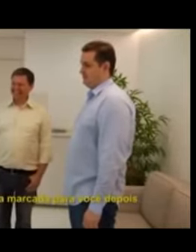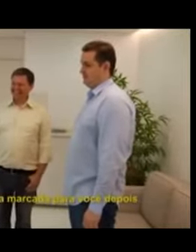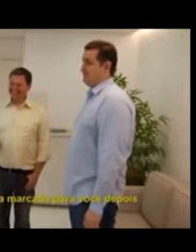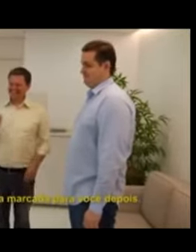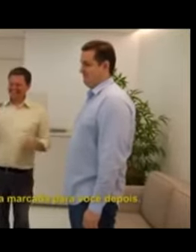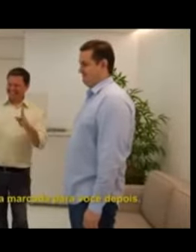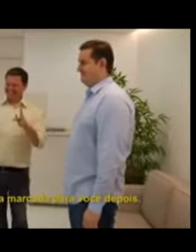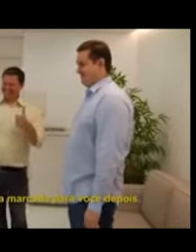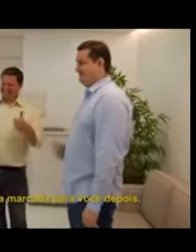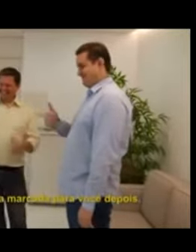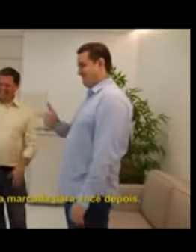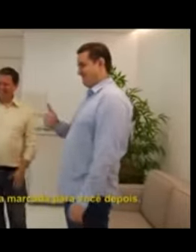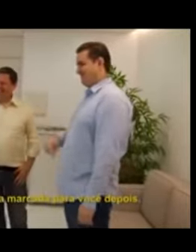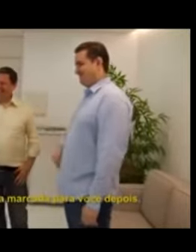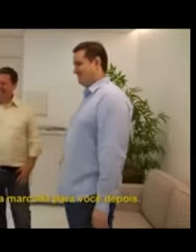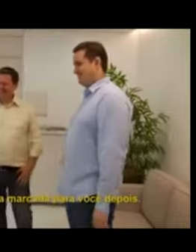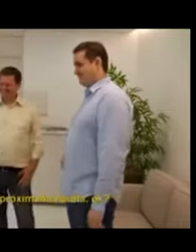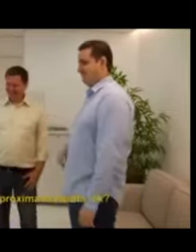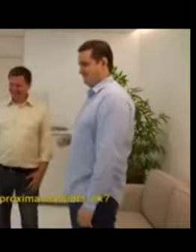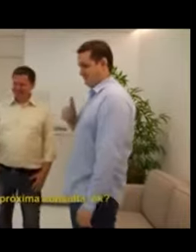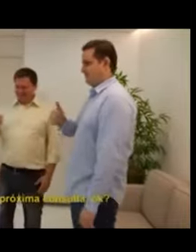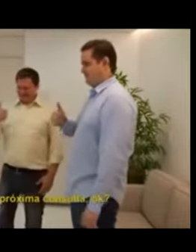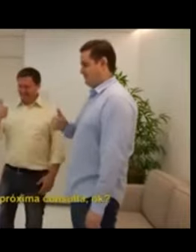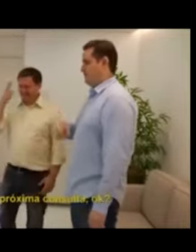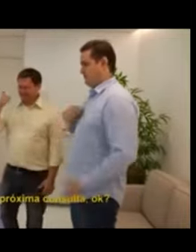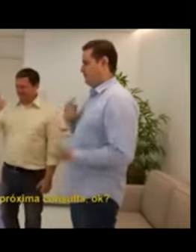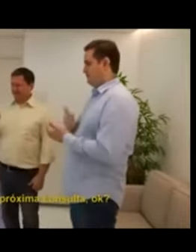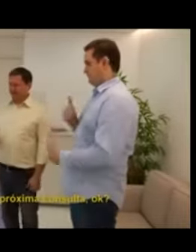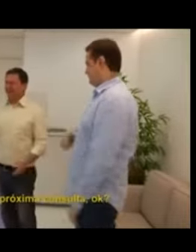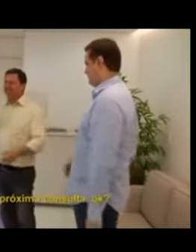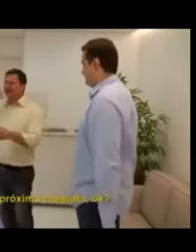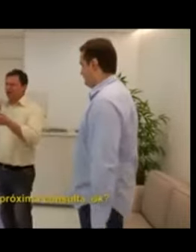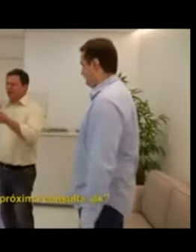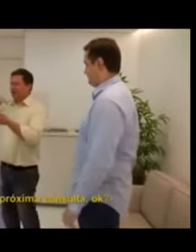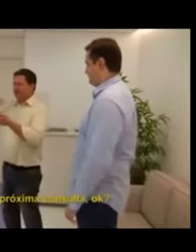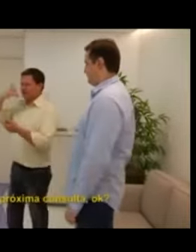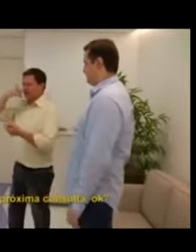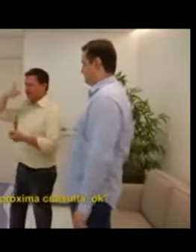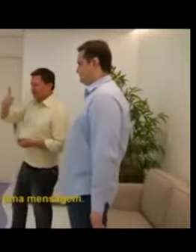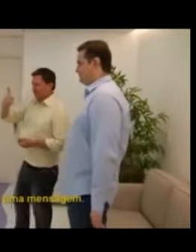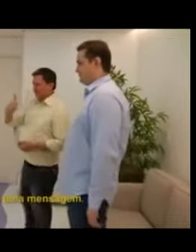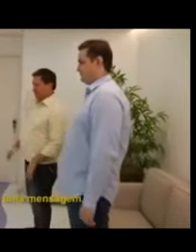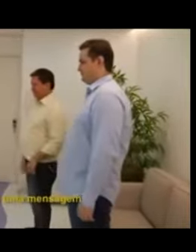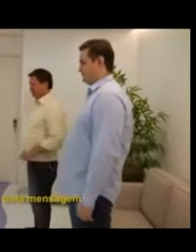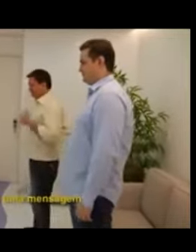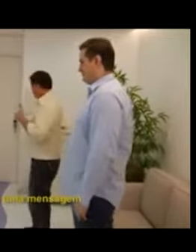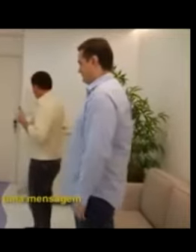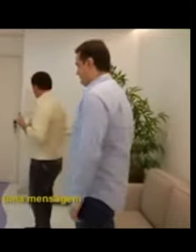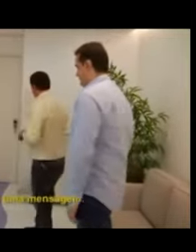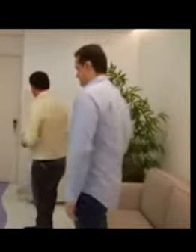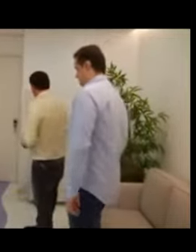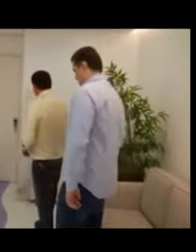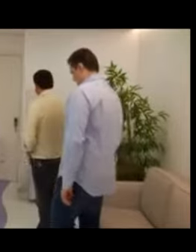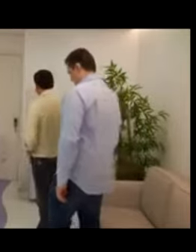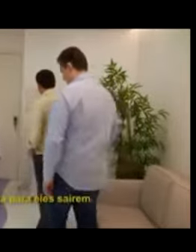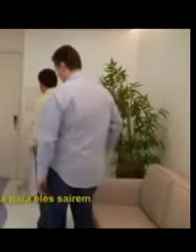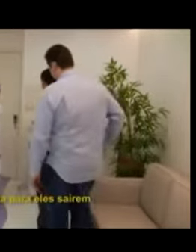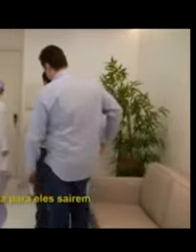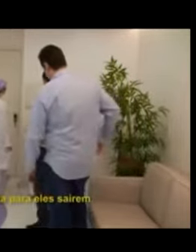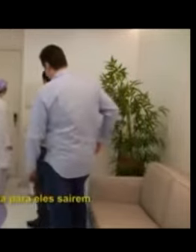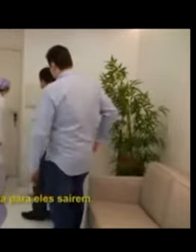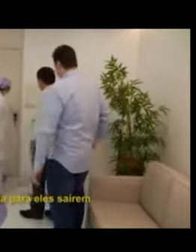tenho uma consulta marcada para você depois. E daí eu te vejo na próxima consulta, ok? Eu te mando uma mensagem.